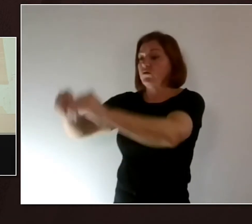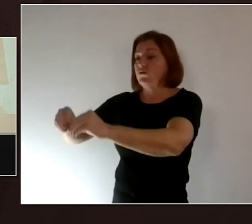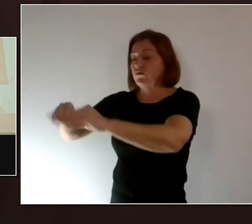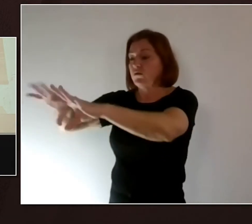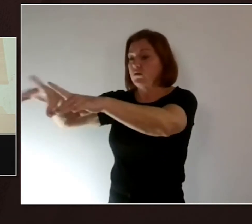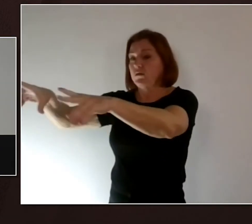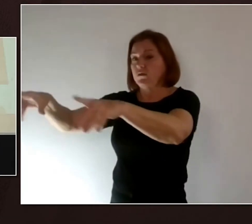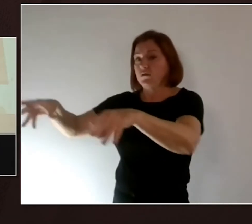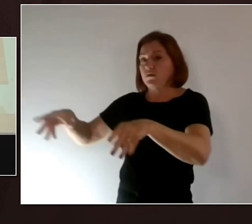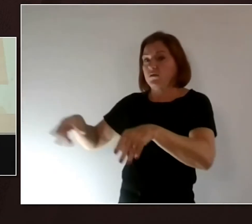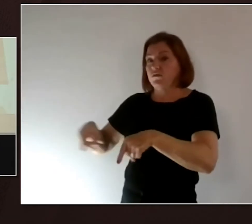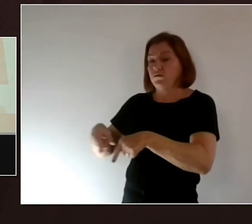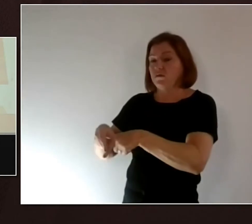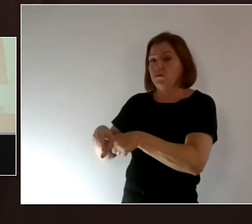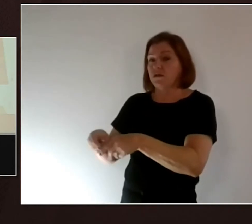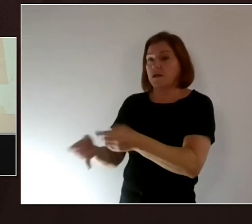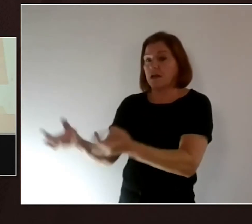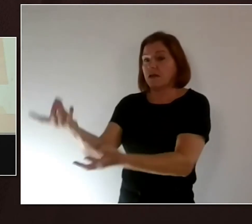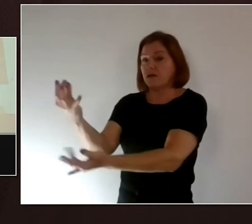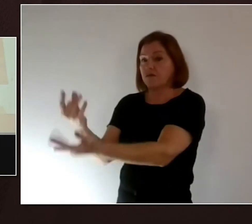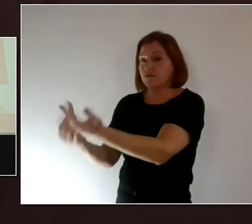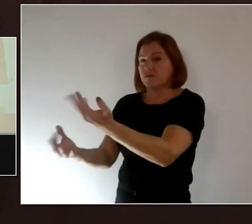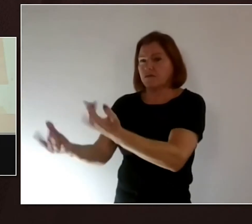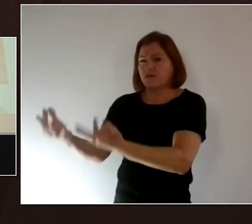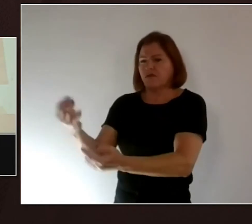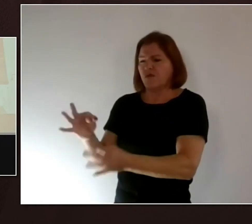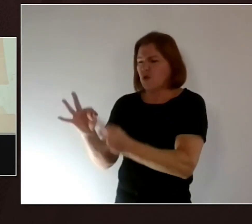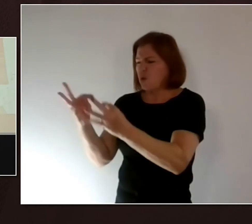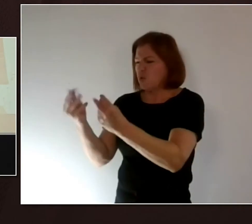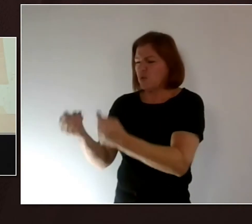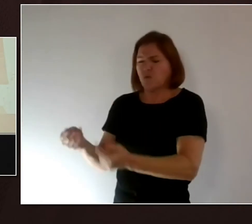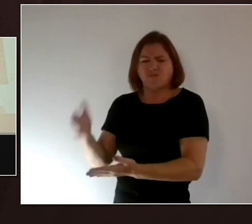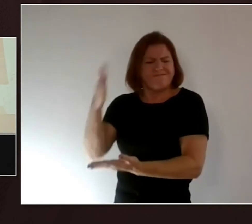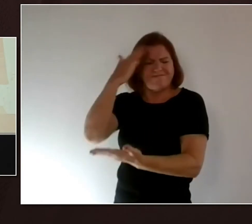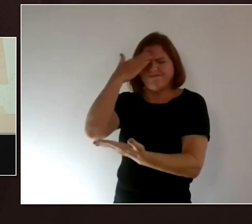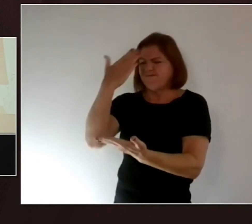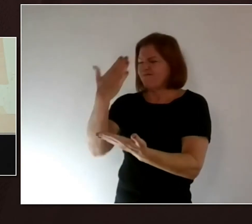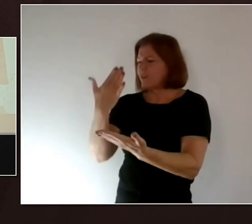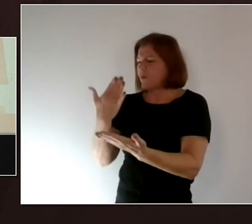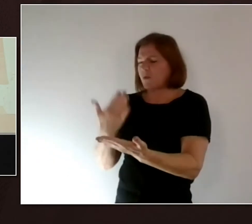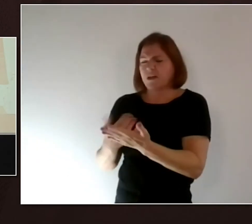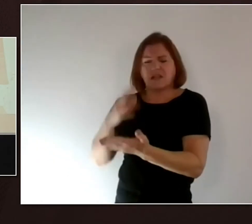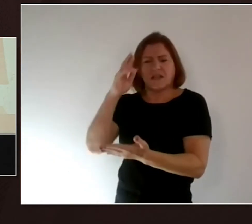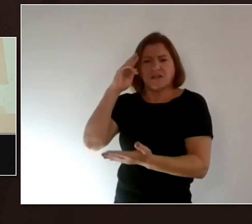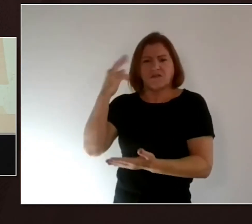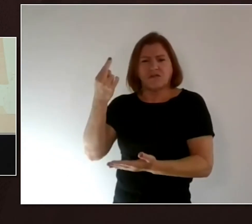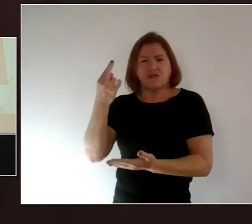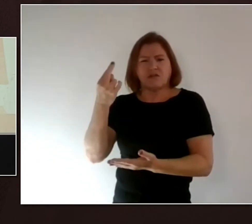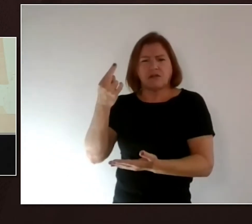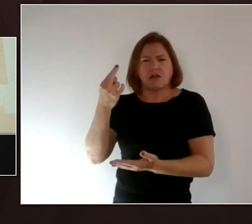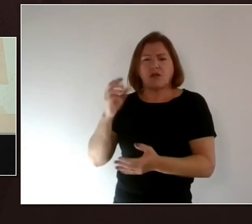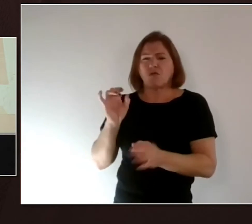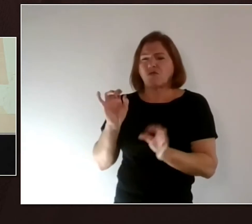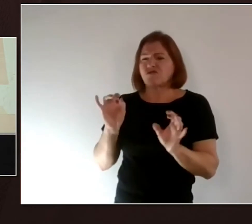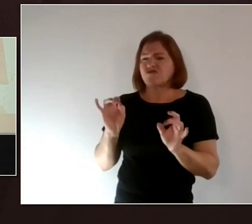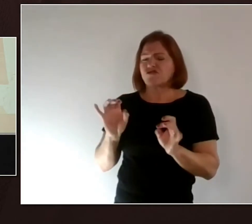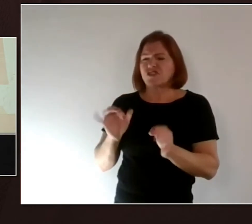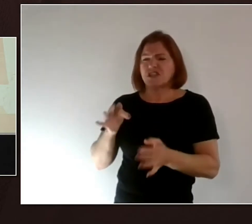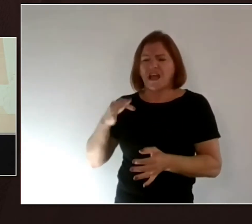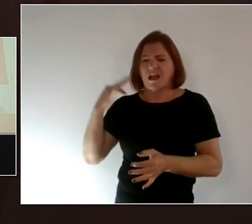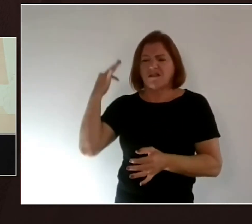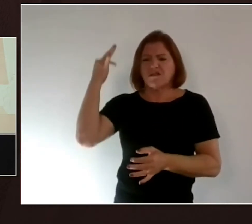no Senhor e morrer, ele está destinado ainda a